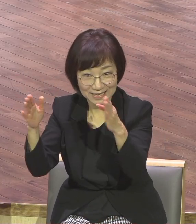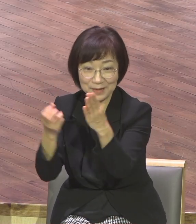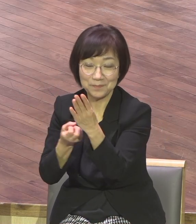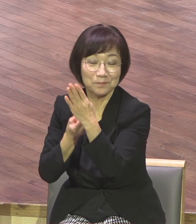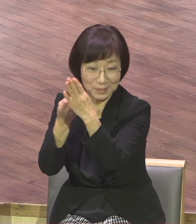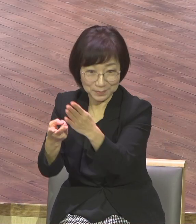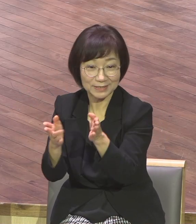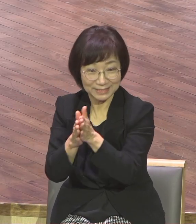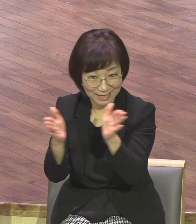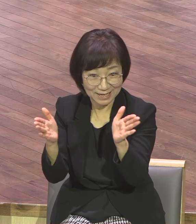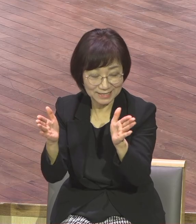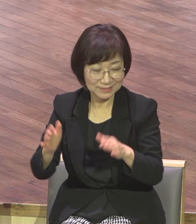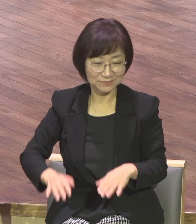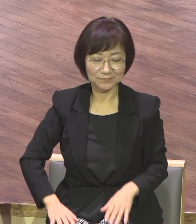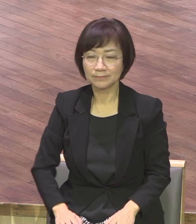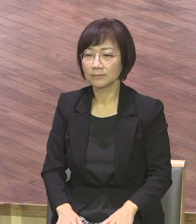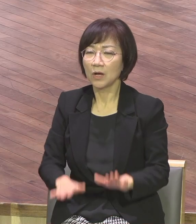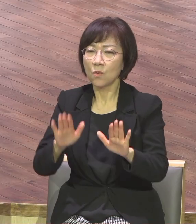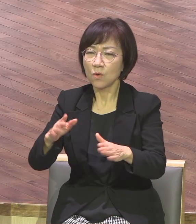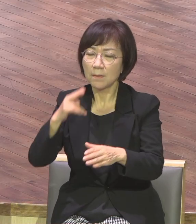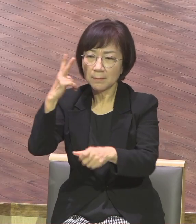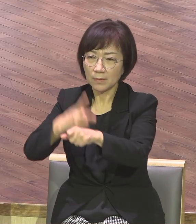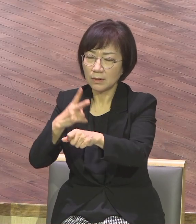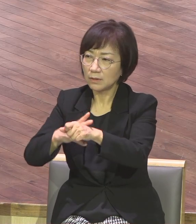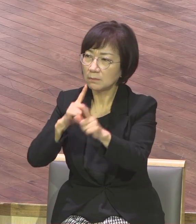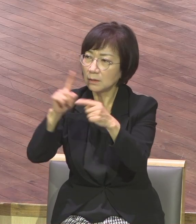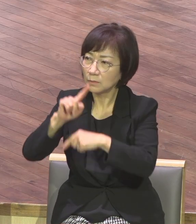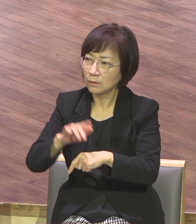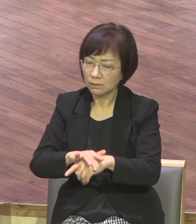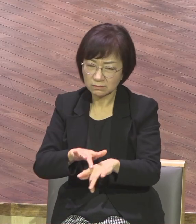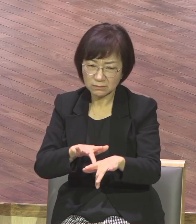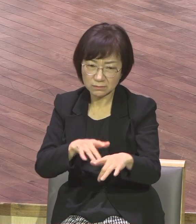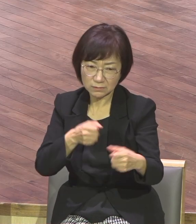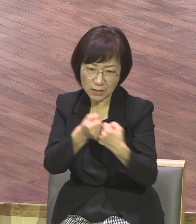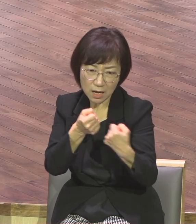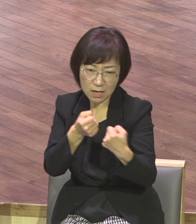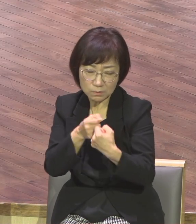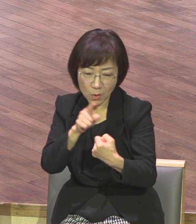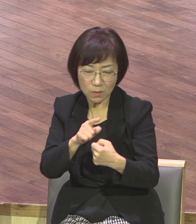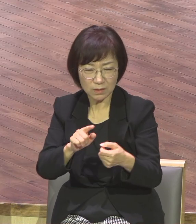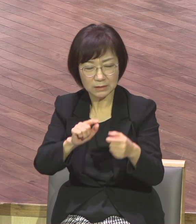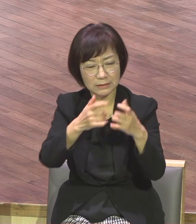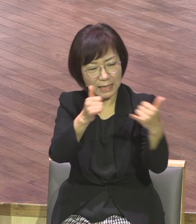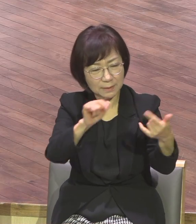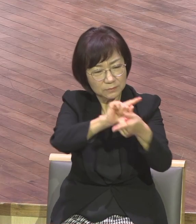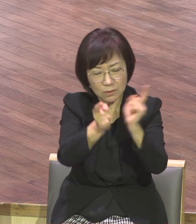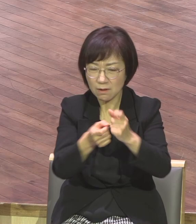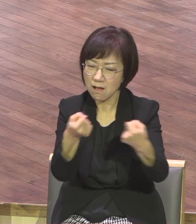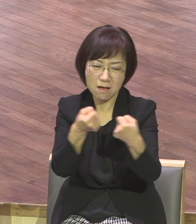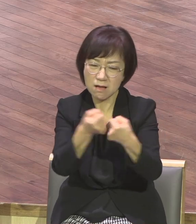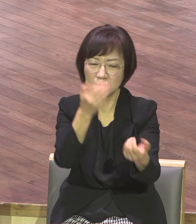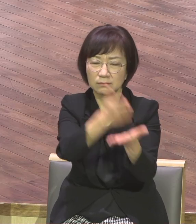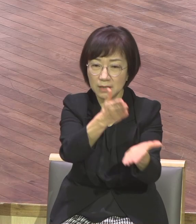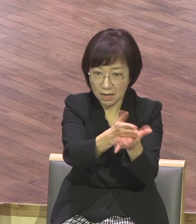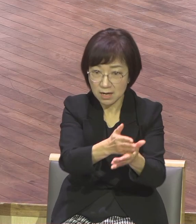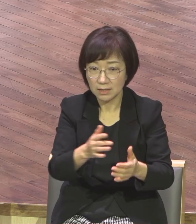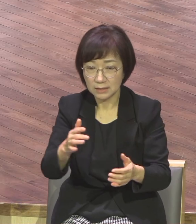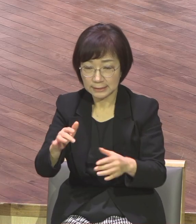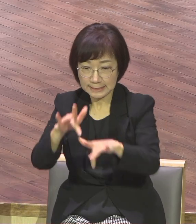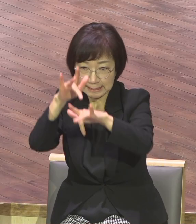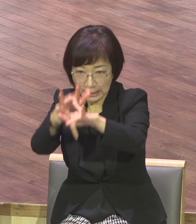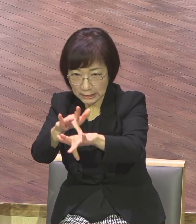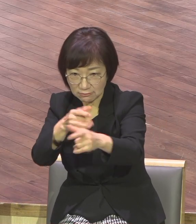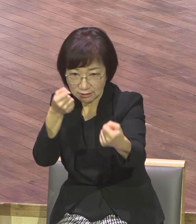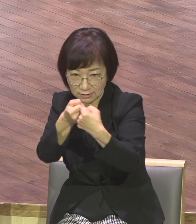신앙생활은 사람과의 싸움이 아니라 이 흑암 세력과의 싸우는 영적 싸움이다 라고